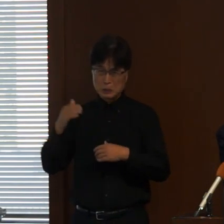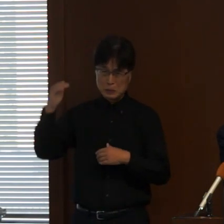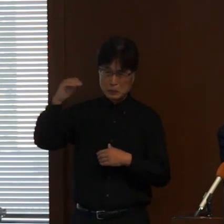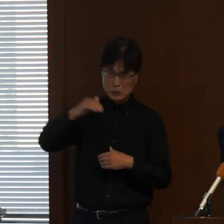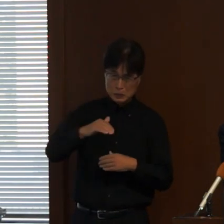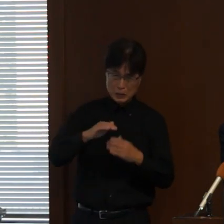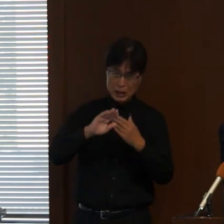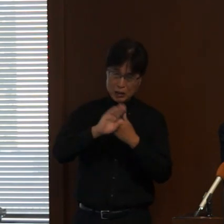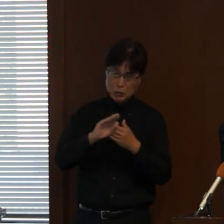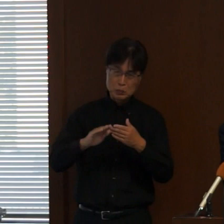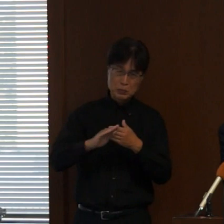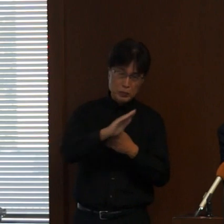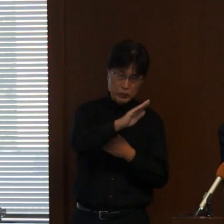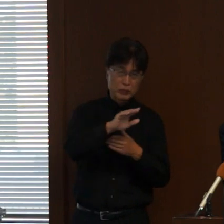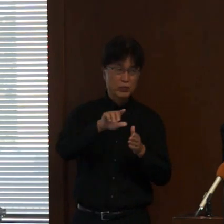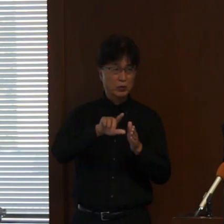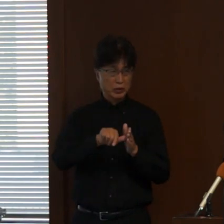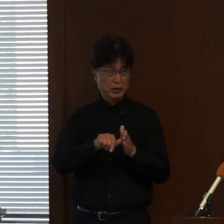まな